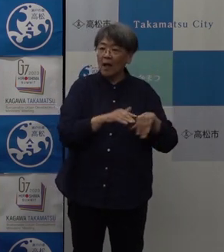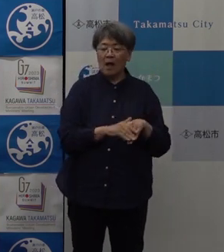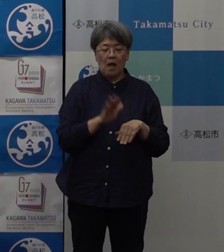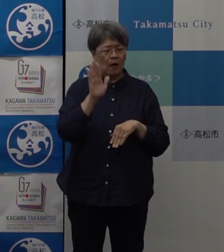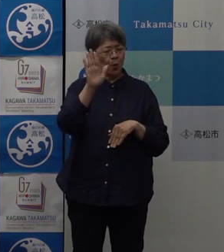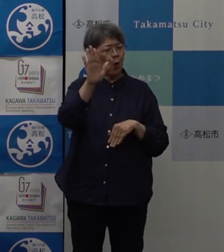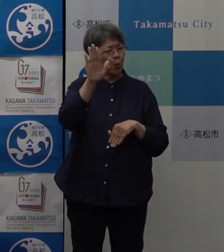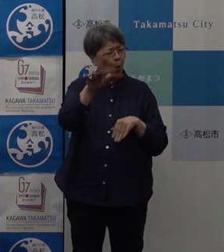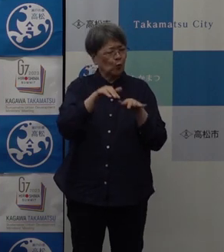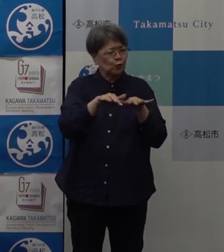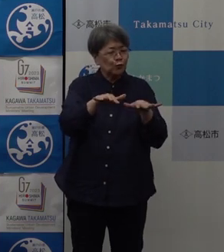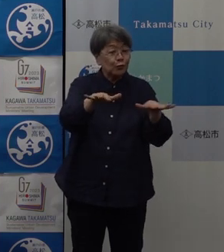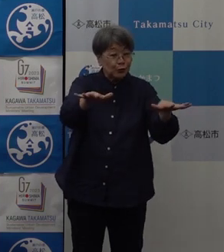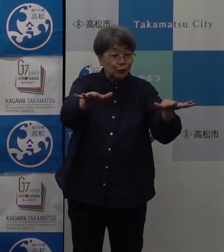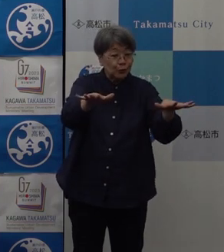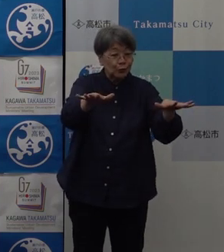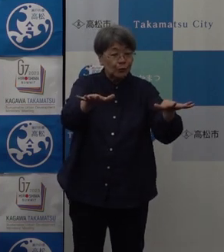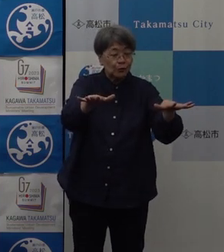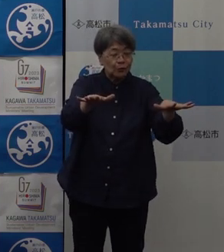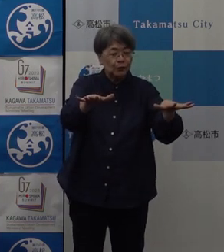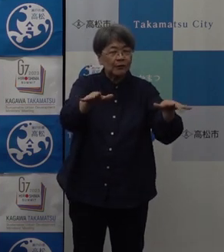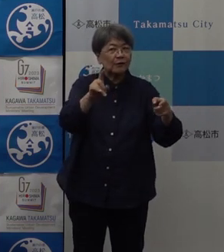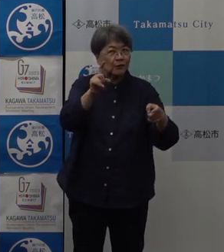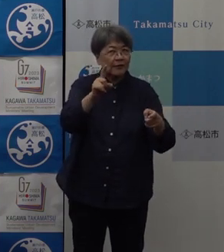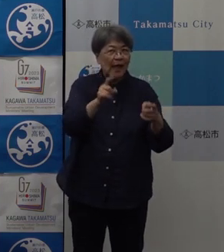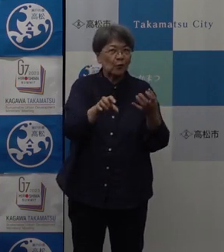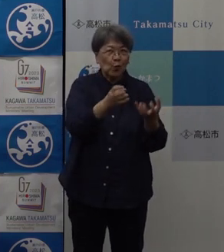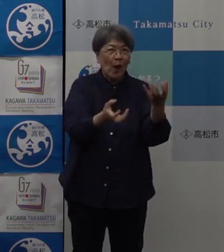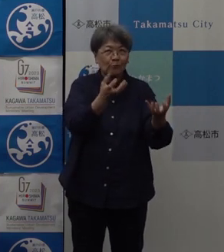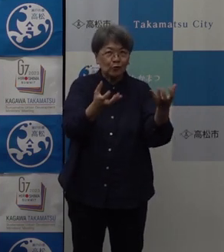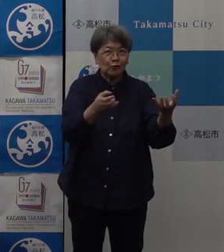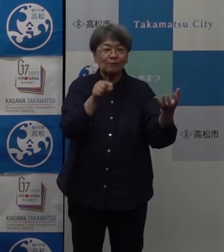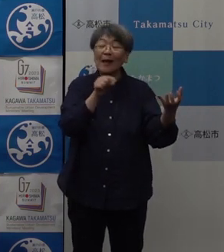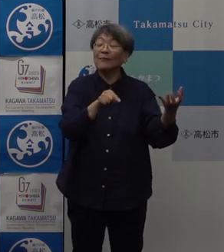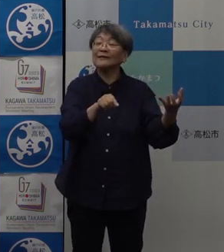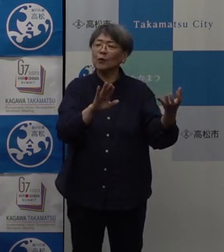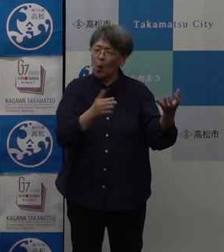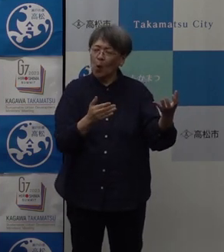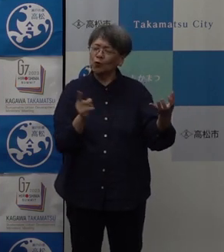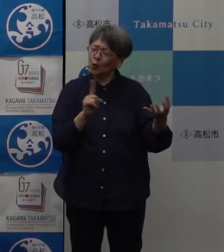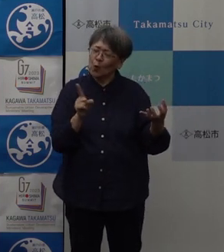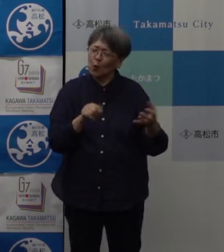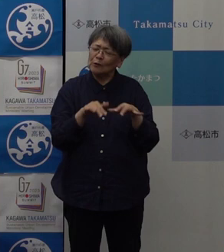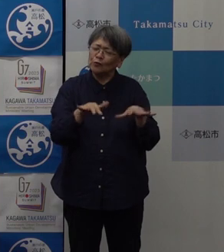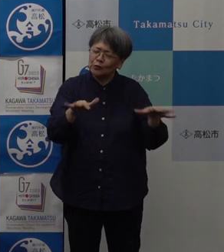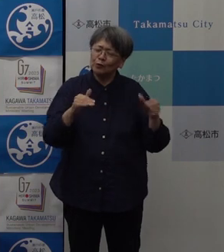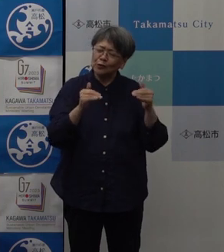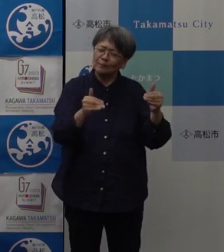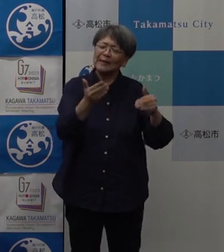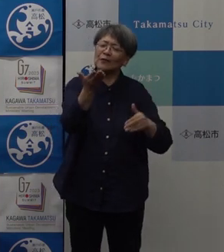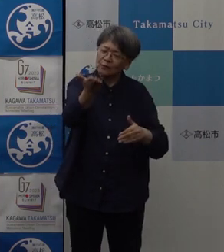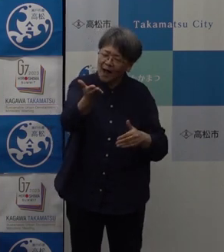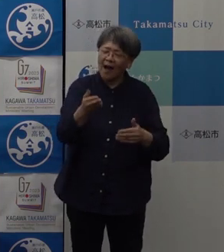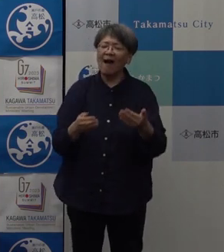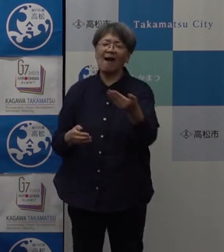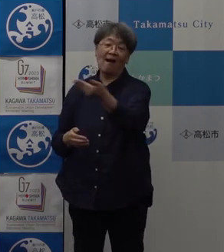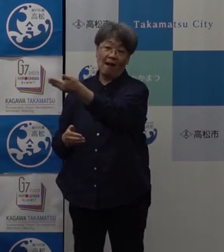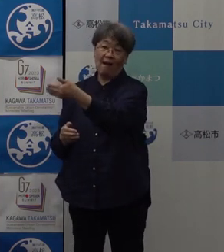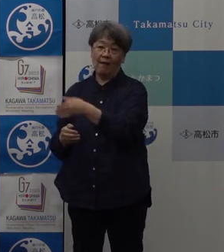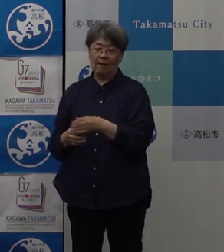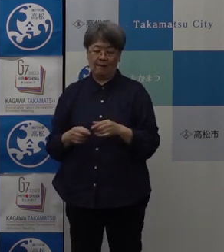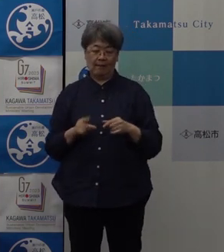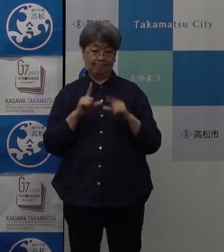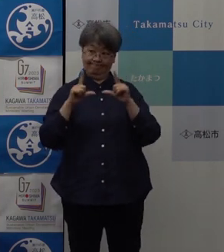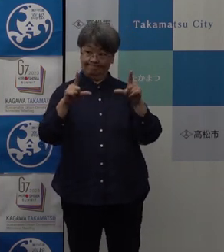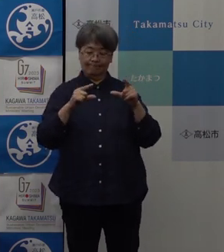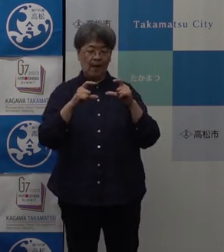まあ、今後の普及についてですね、まあ、こういったトラブルある中で市としてどのように進めていくと思うんですか。 はい、まあ、マイナンバー